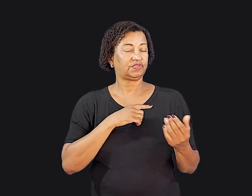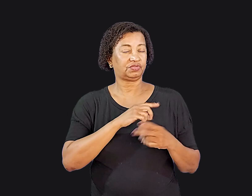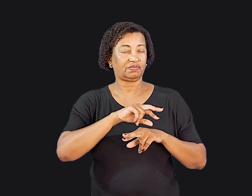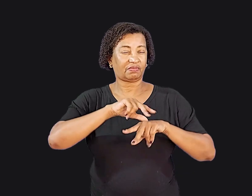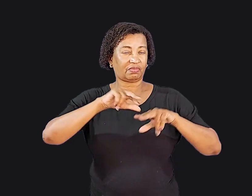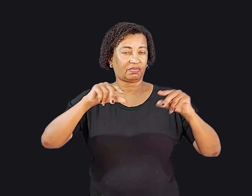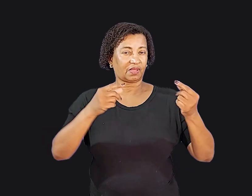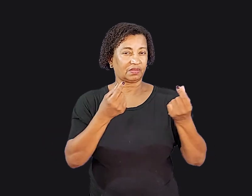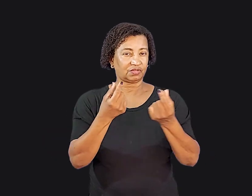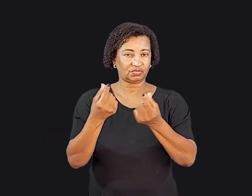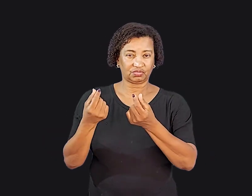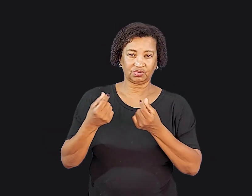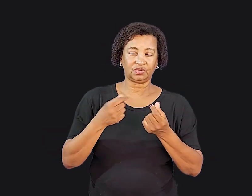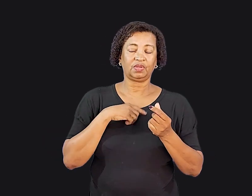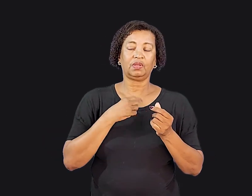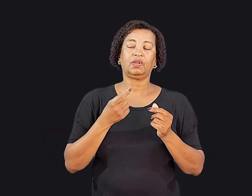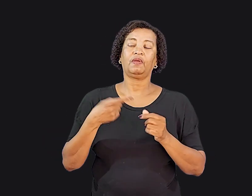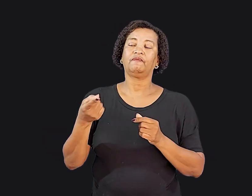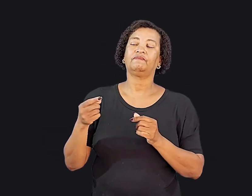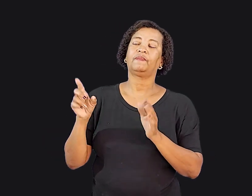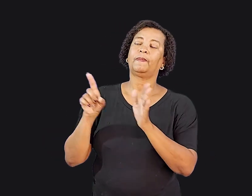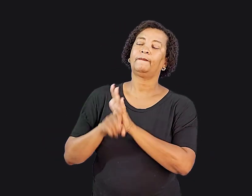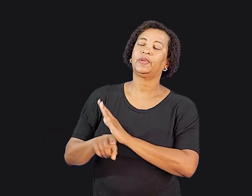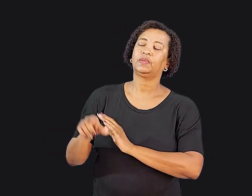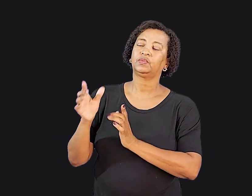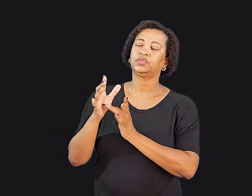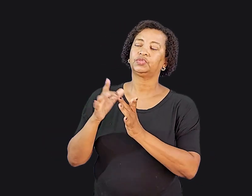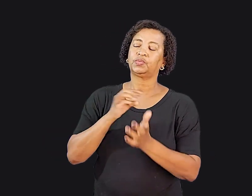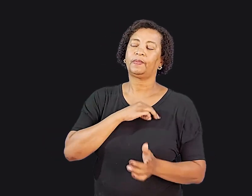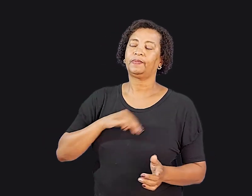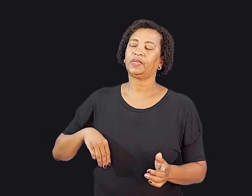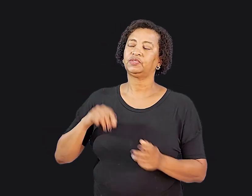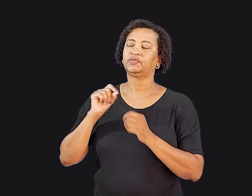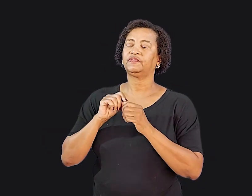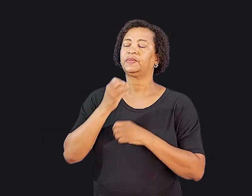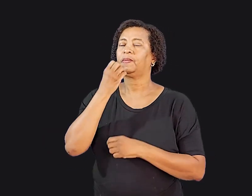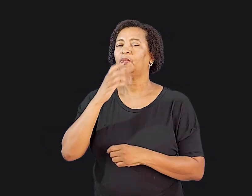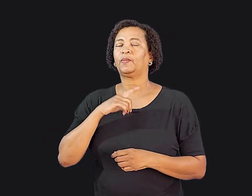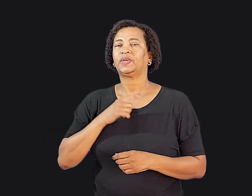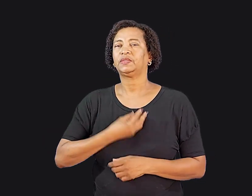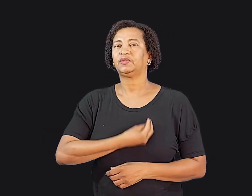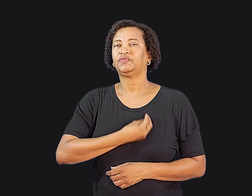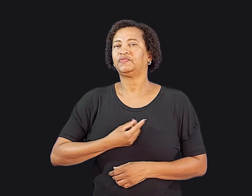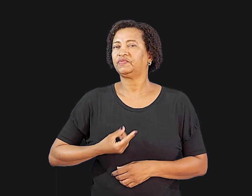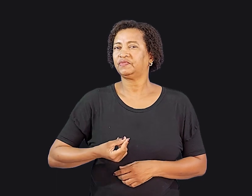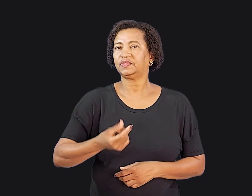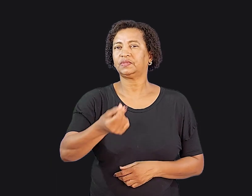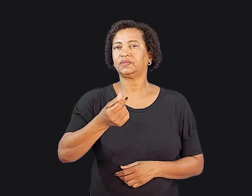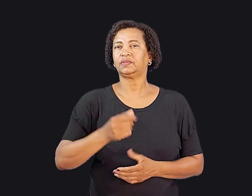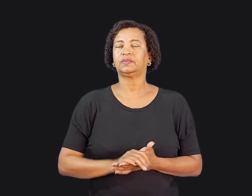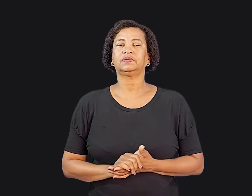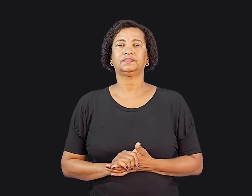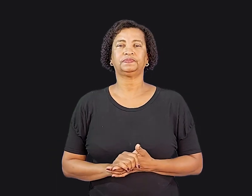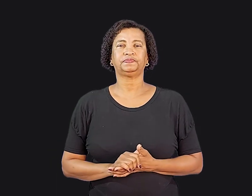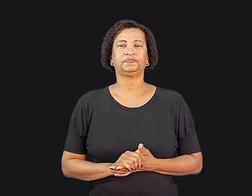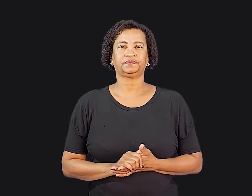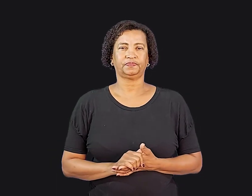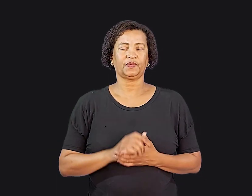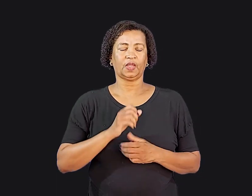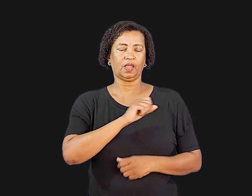credenciais corre até Jesus e diz, Mestre, que farei de bom para ter a vida eterna? Aparentemente os